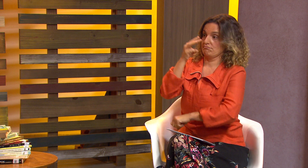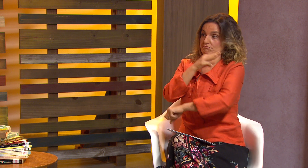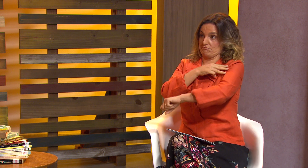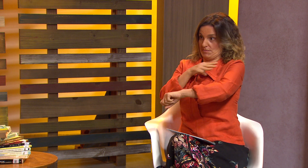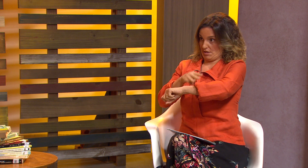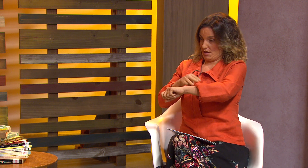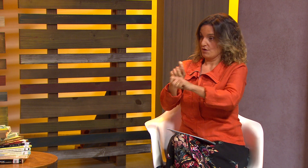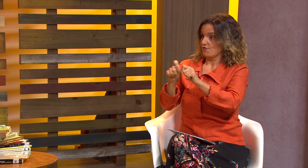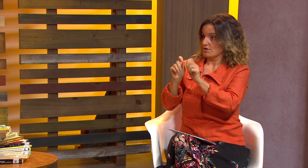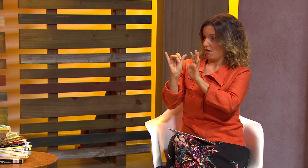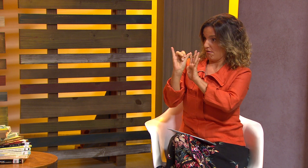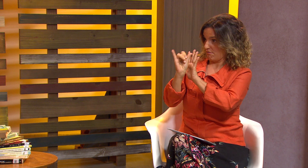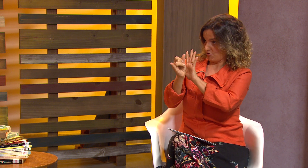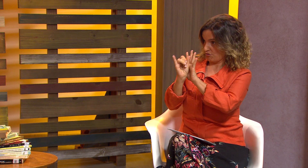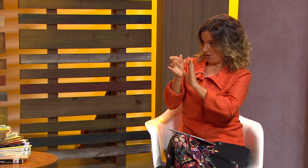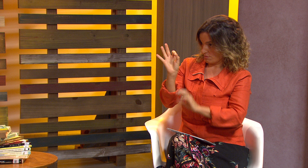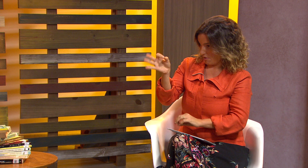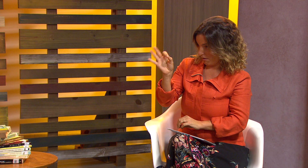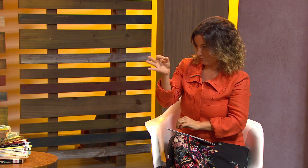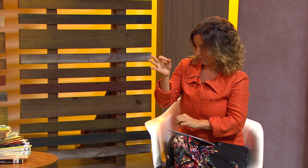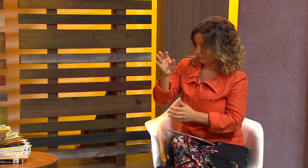de Macaé abriu um edital para intérprete, certo?